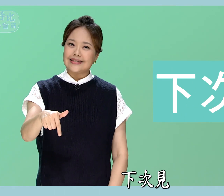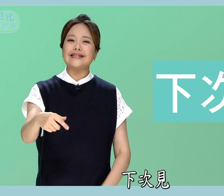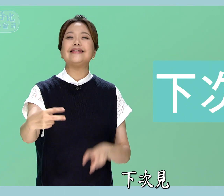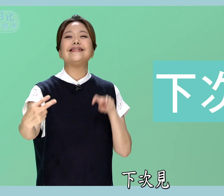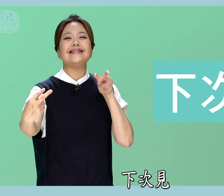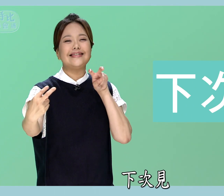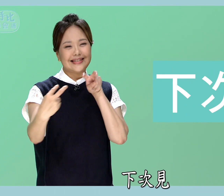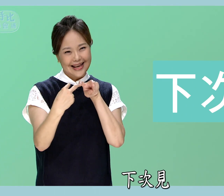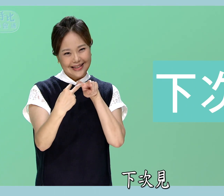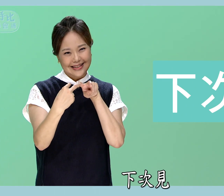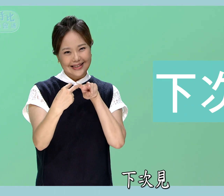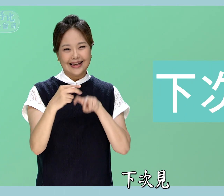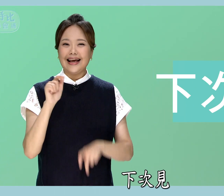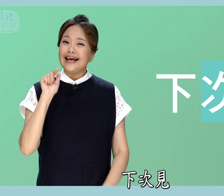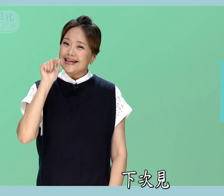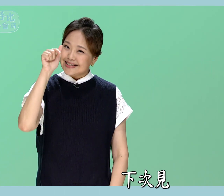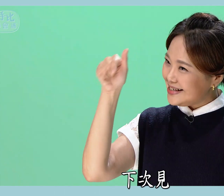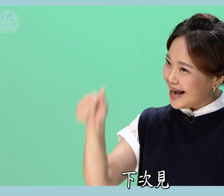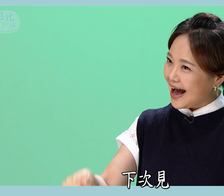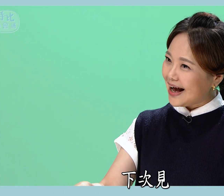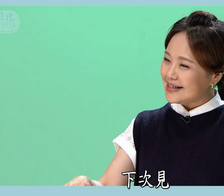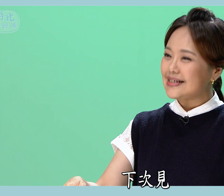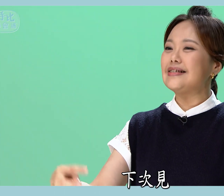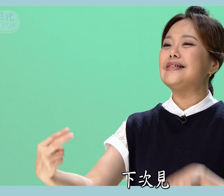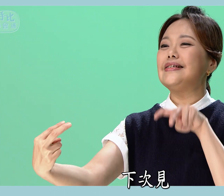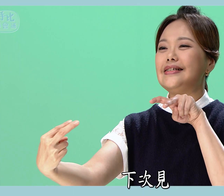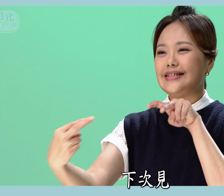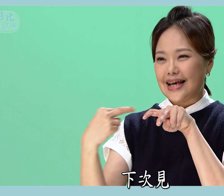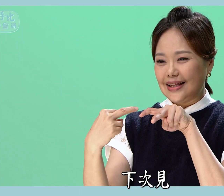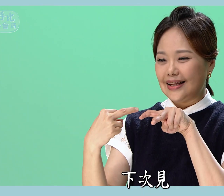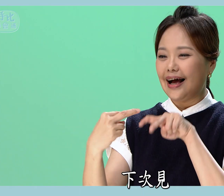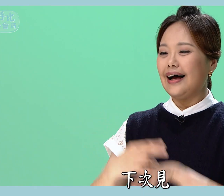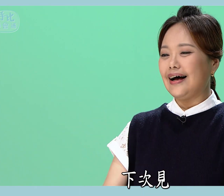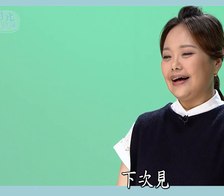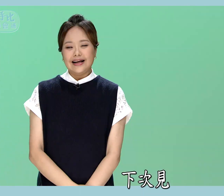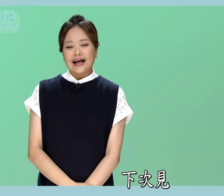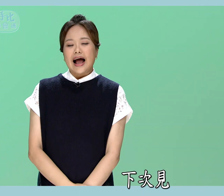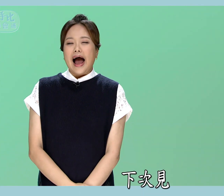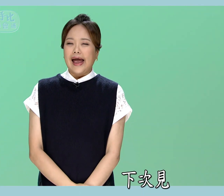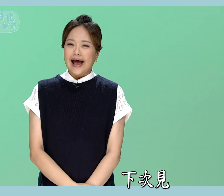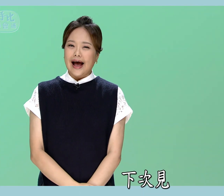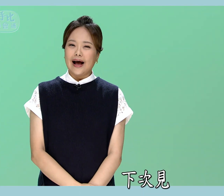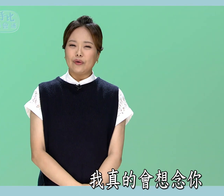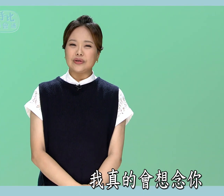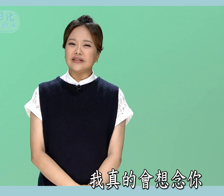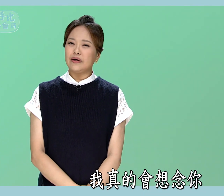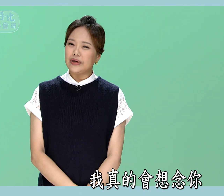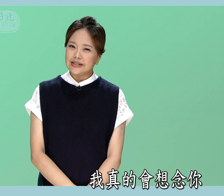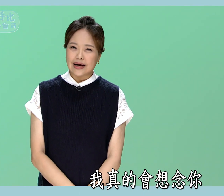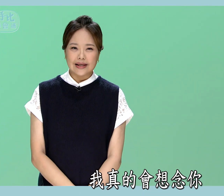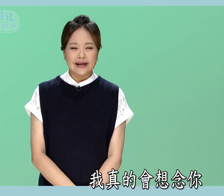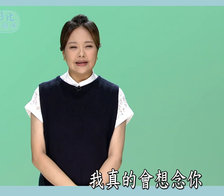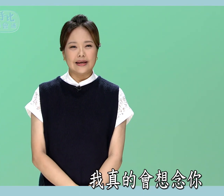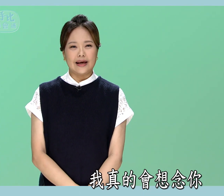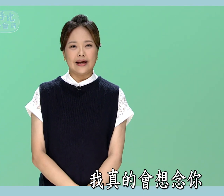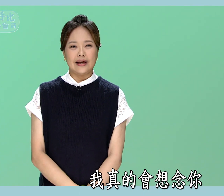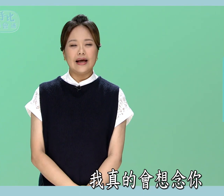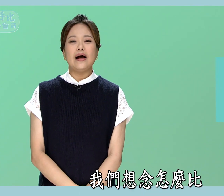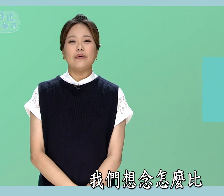次见，下次见，好，哎呀，我真的会想念你耶。我们